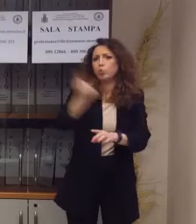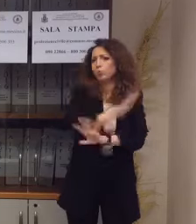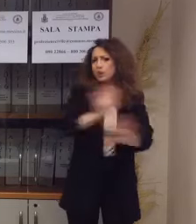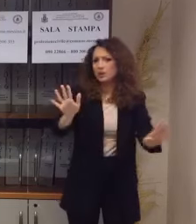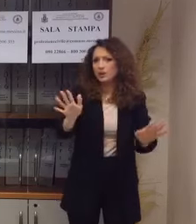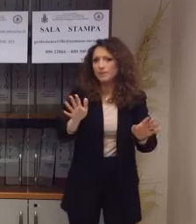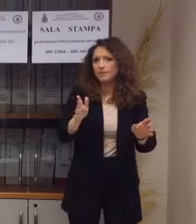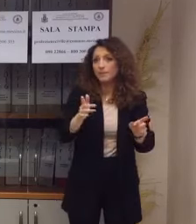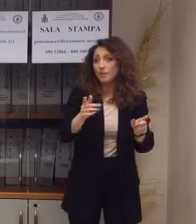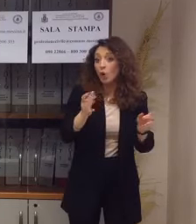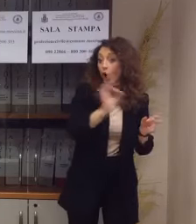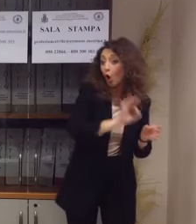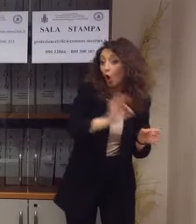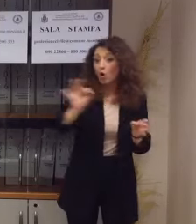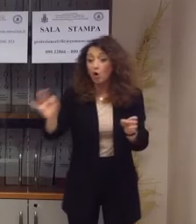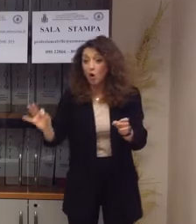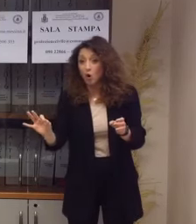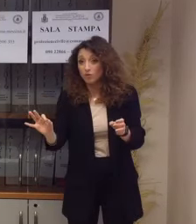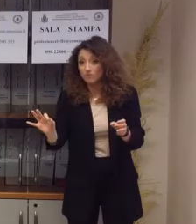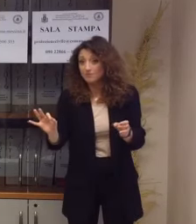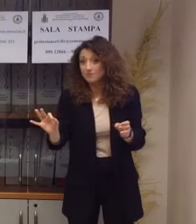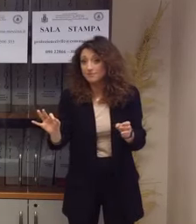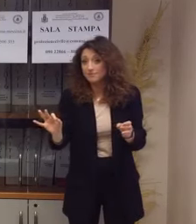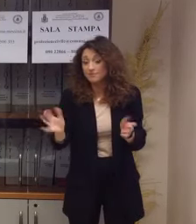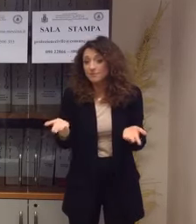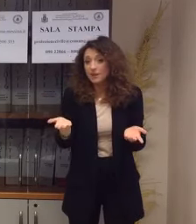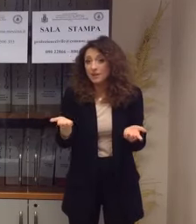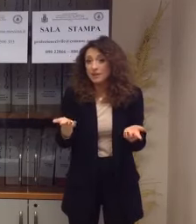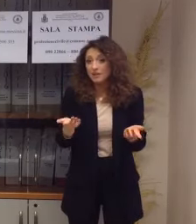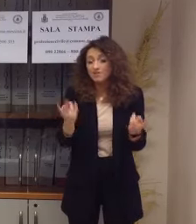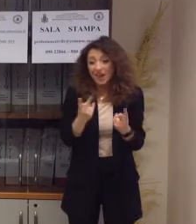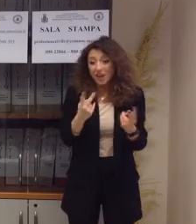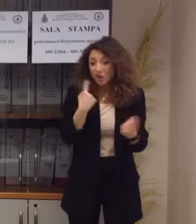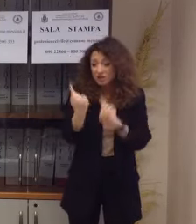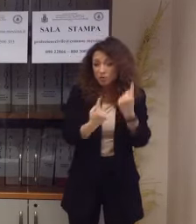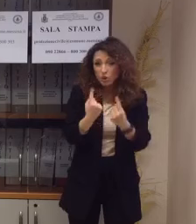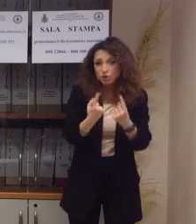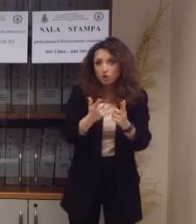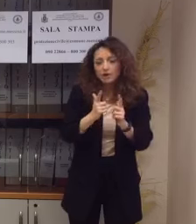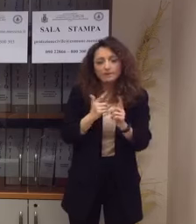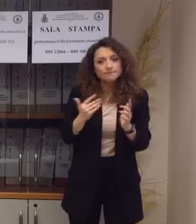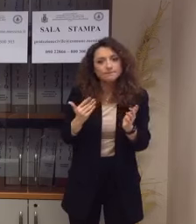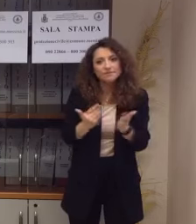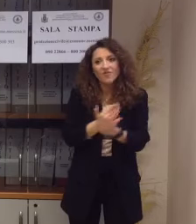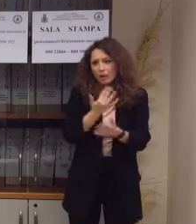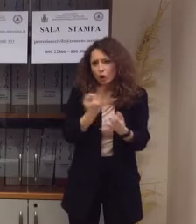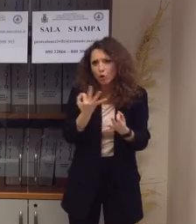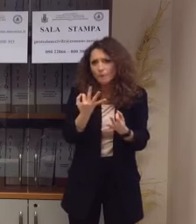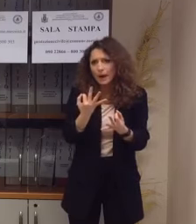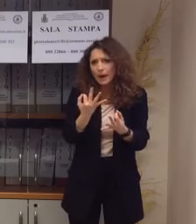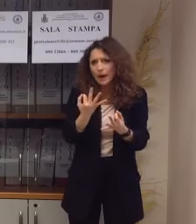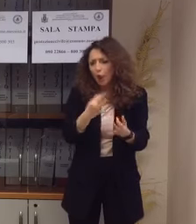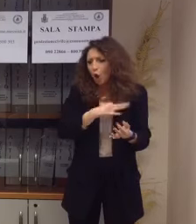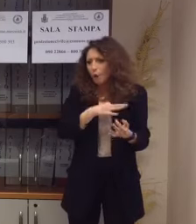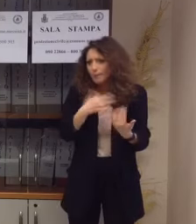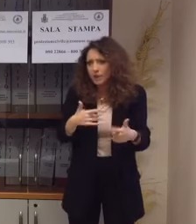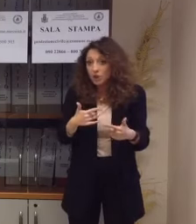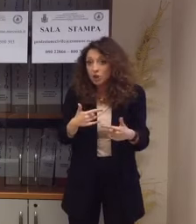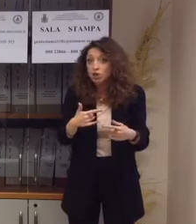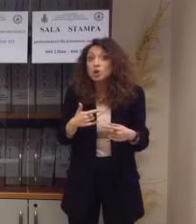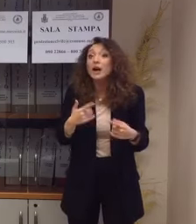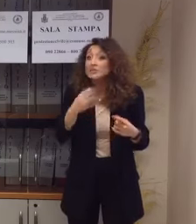fase, e siccome ci segna questa vicenda, questa guerra, o impariamo che qua non c'è un mondo fatto di